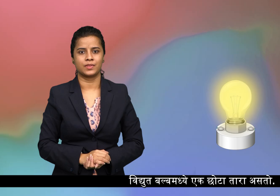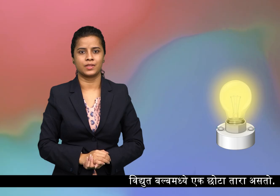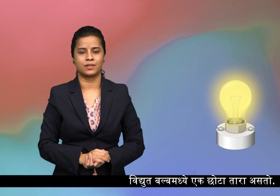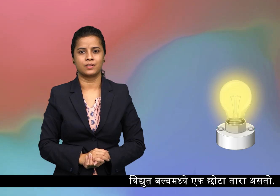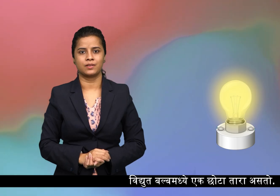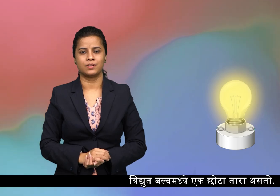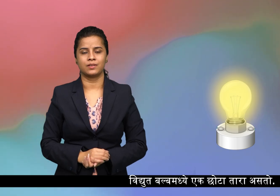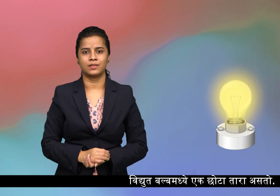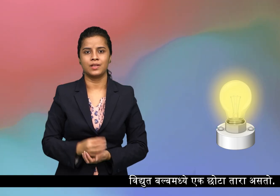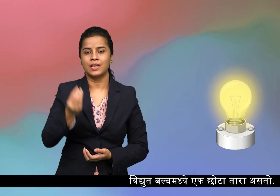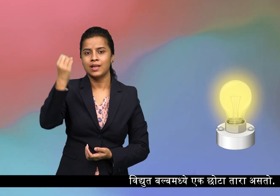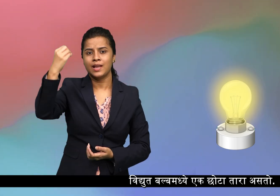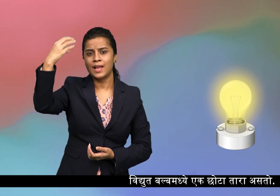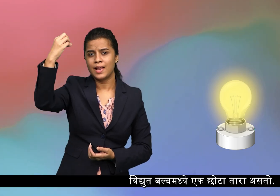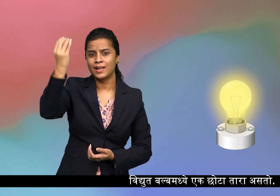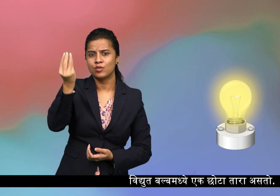विद्युत बल्बमध्ये एक छोटा तारा असतो.